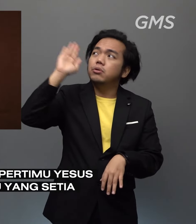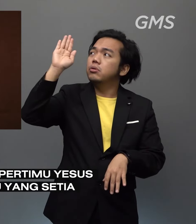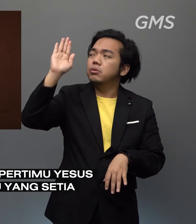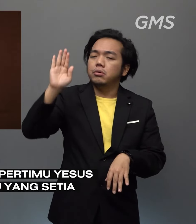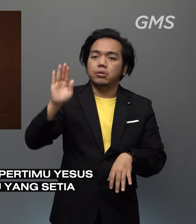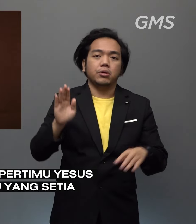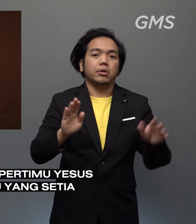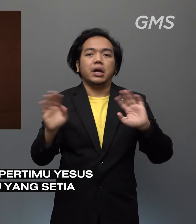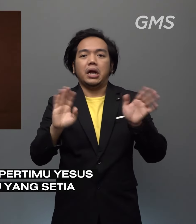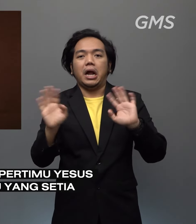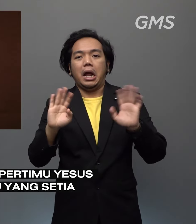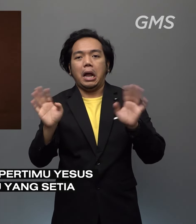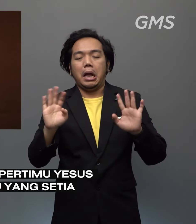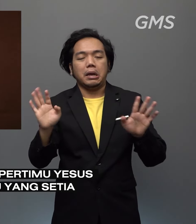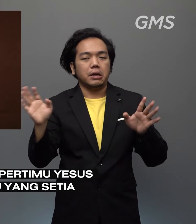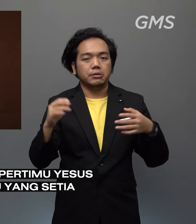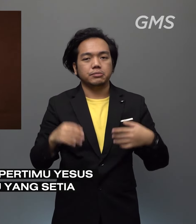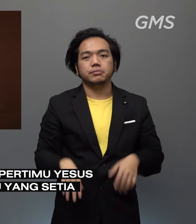sepertimu,